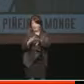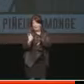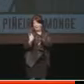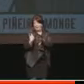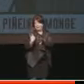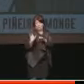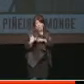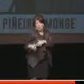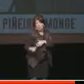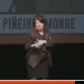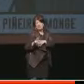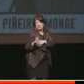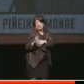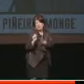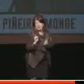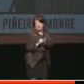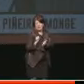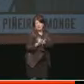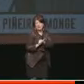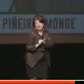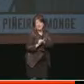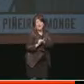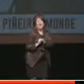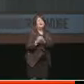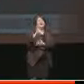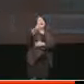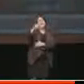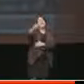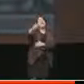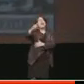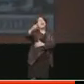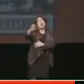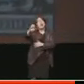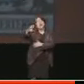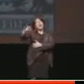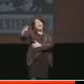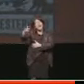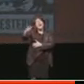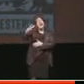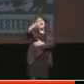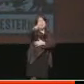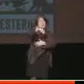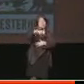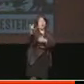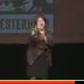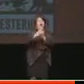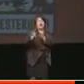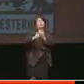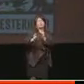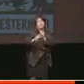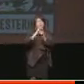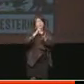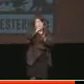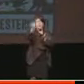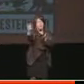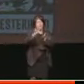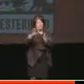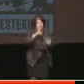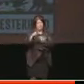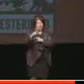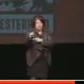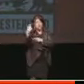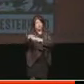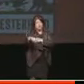-40 anni purtroppo un desaperasido Hector Esterel l'autore dell'Eternauta a Esterel sarà dedicata sarà dedicata una